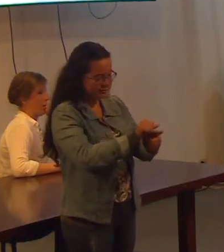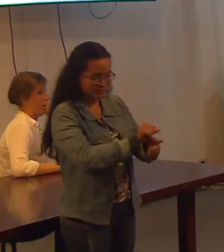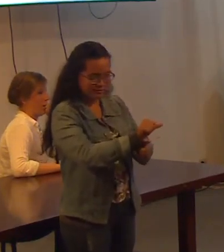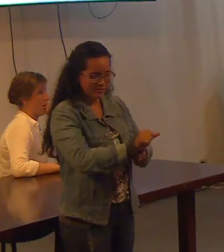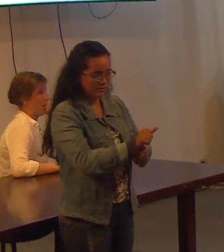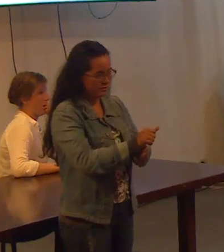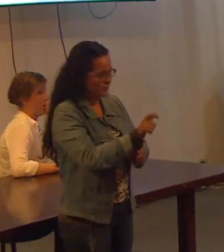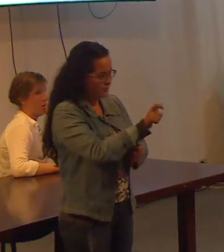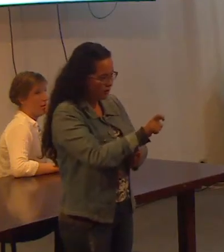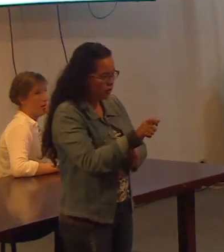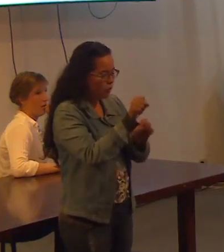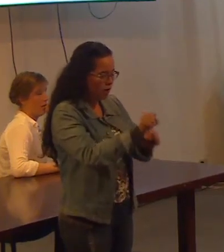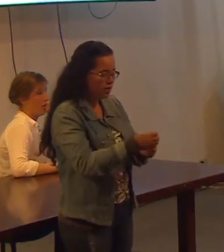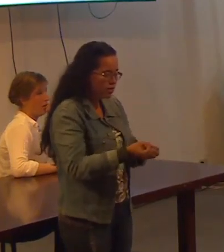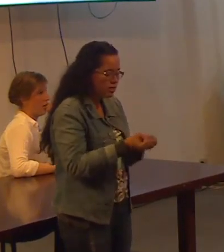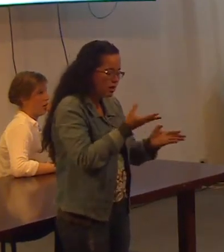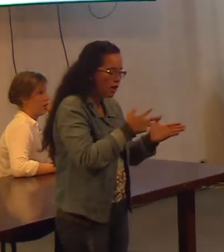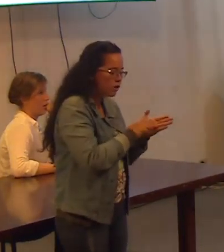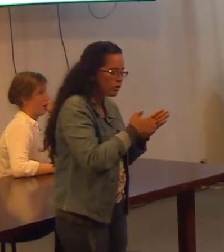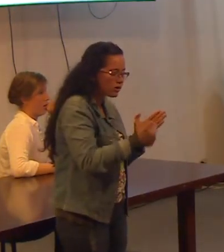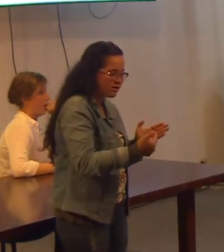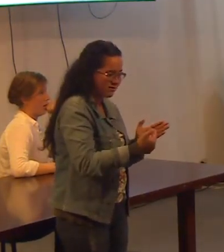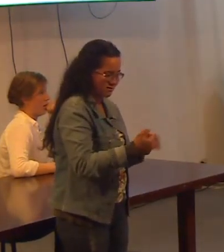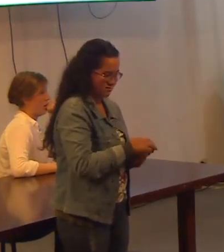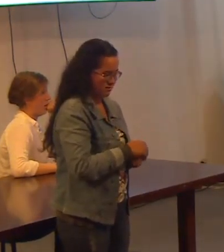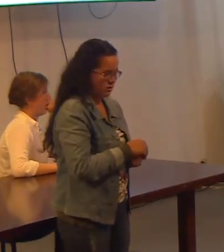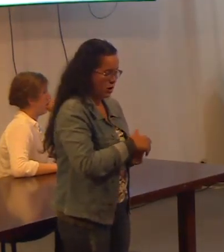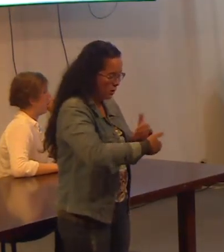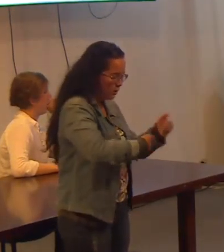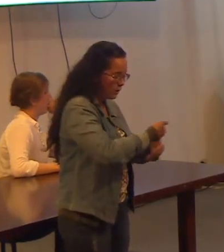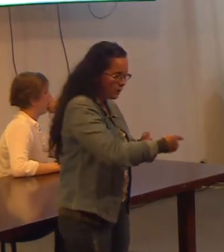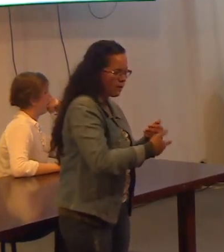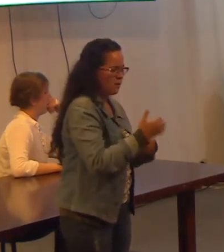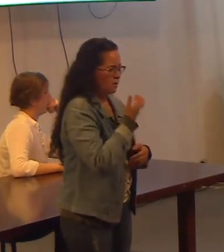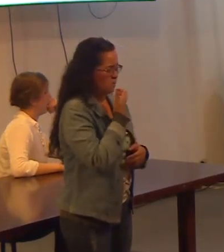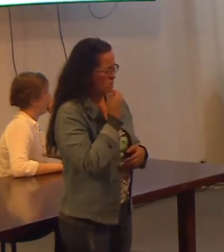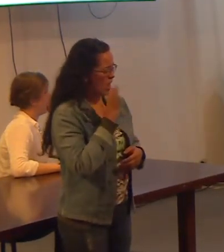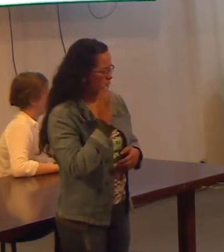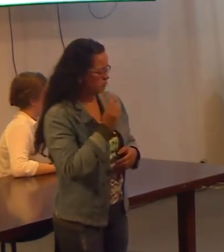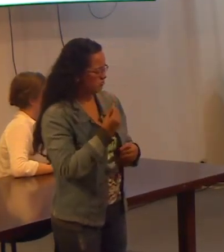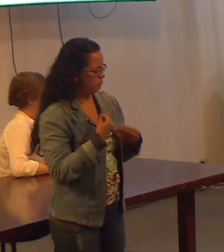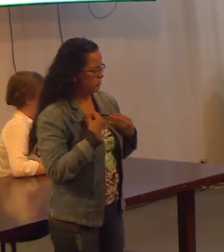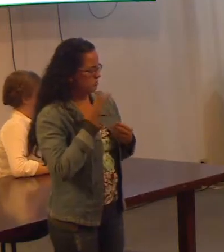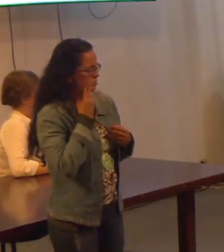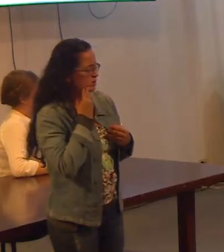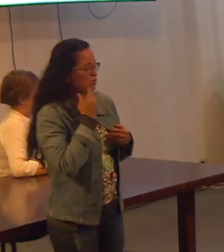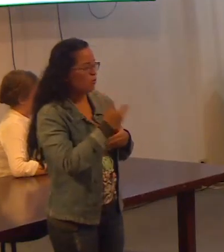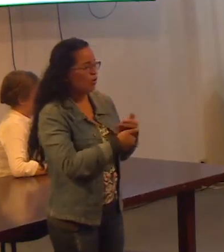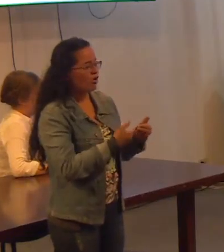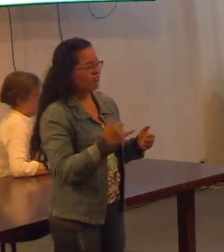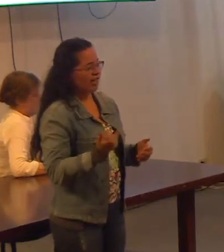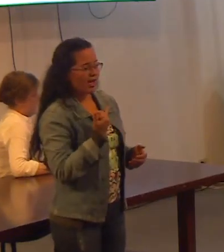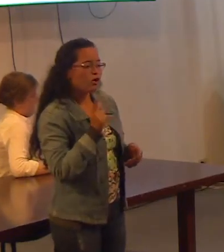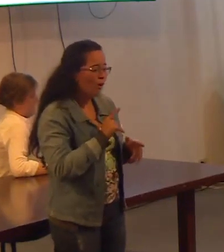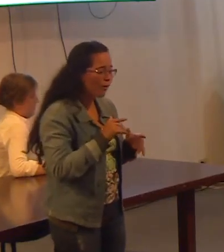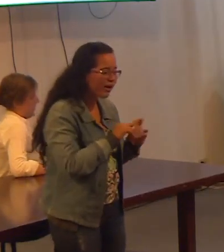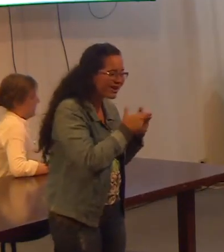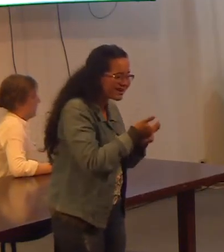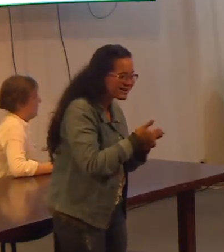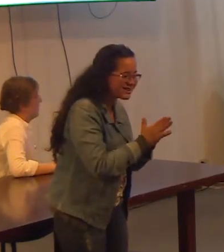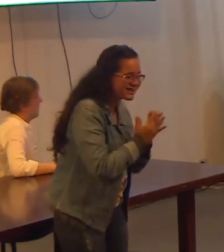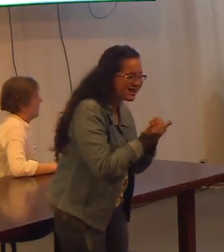una función y unas comparaciones en el proceso, que no simplemente viviera el proceso, sino que también le permitiera ir a la realidad en